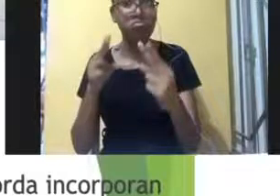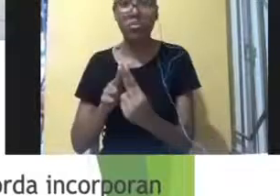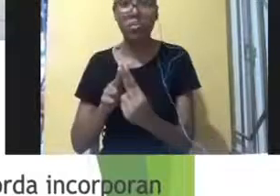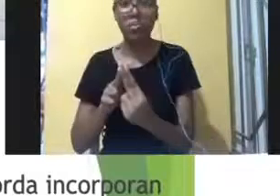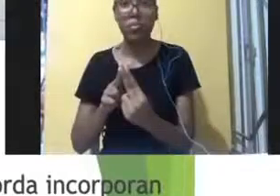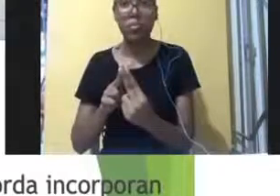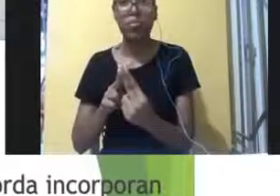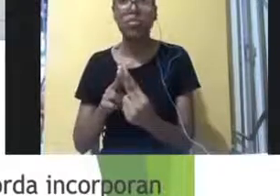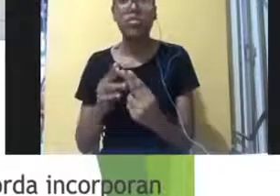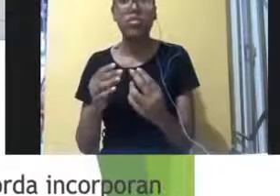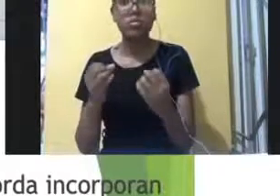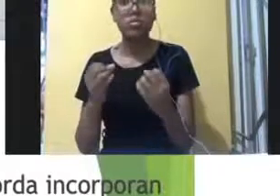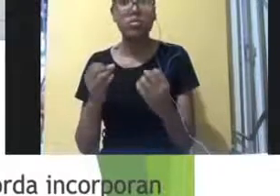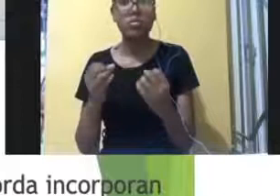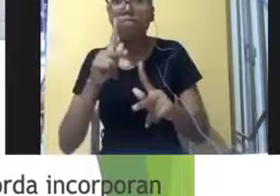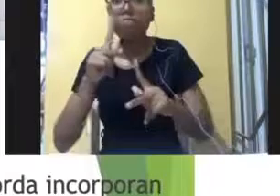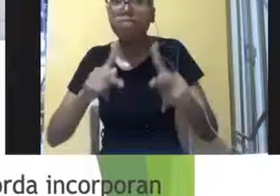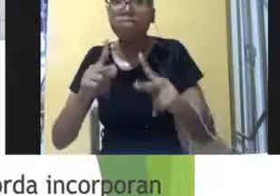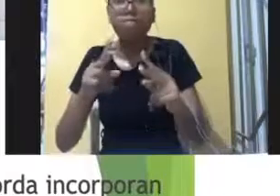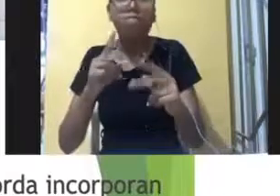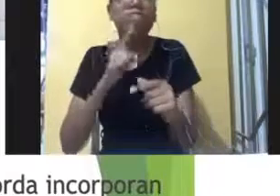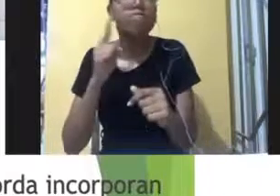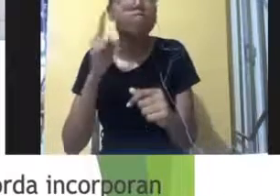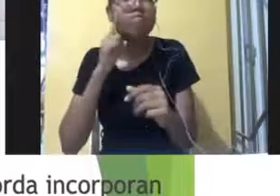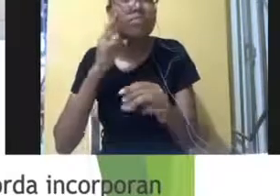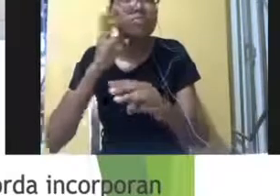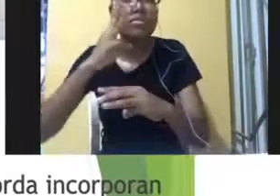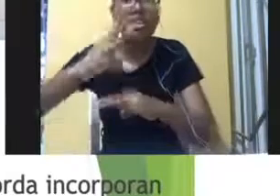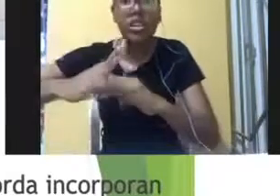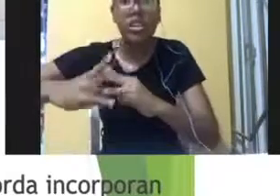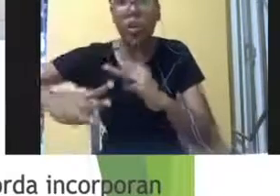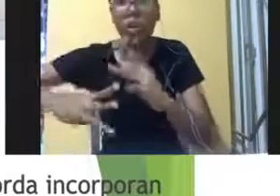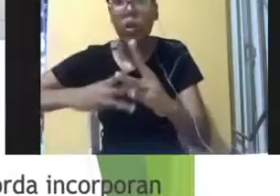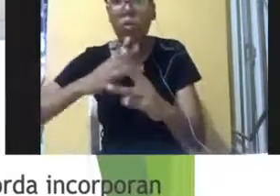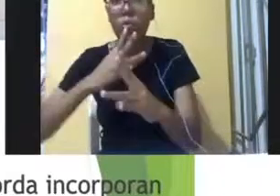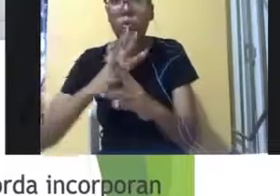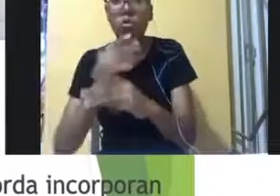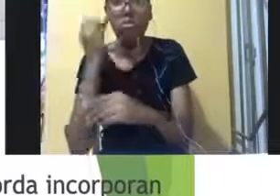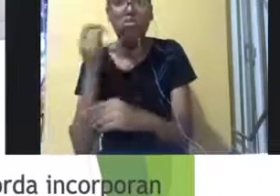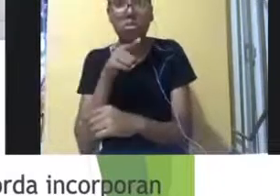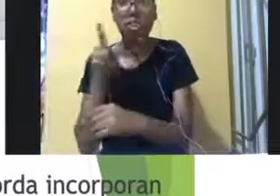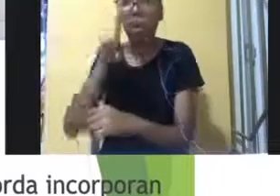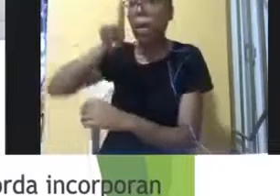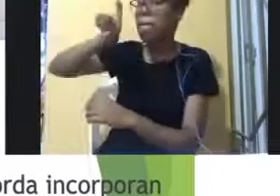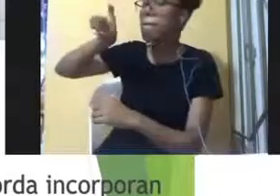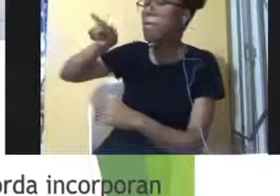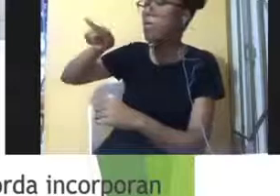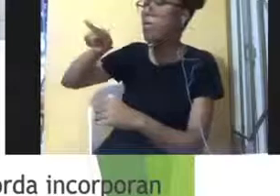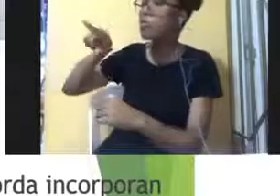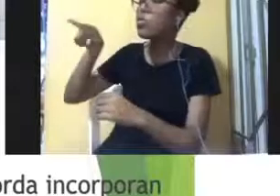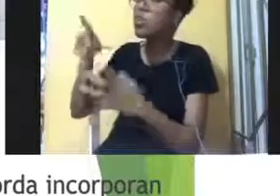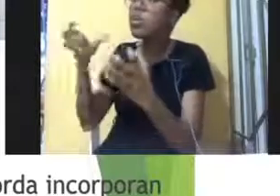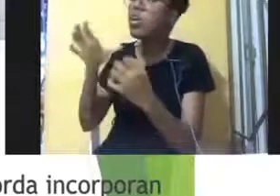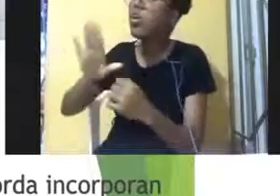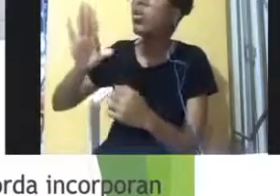de hecho prefieren, si usted le pregunta que cómo quisieran que si su hijo naciera sordo oyente, le van a decir que